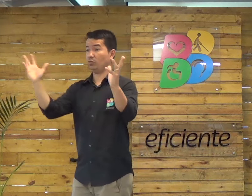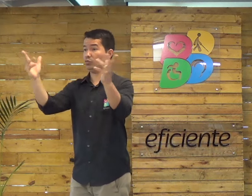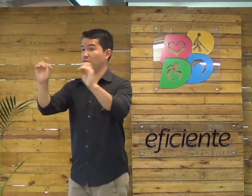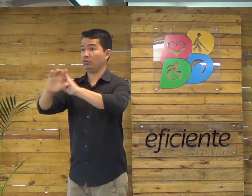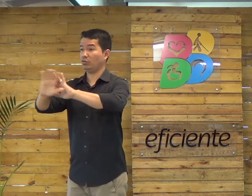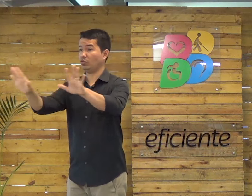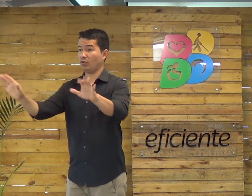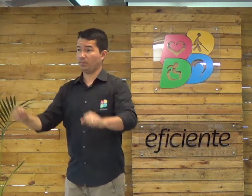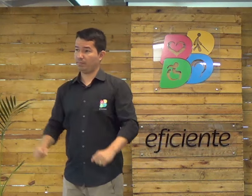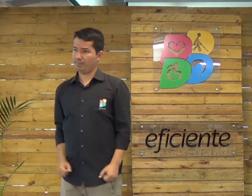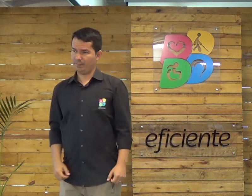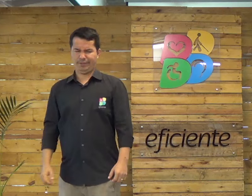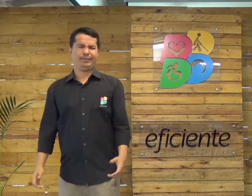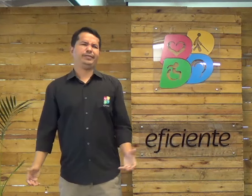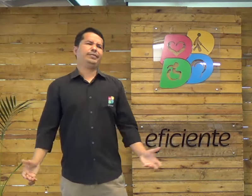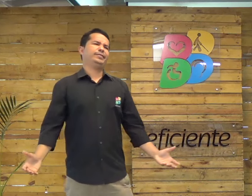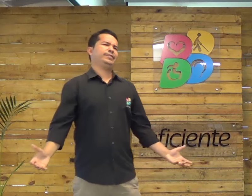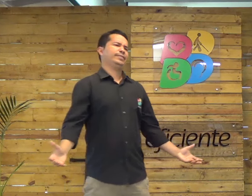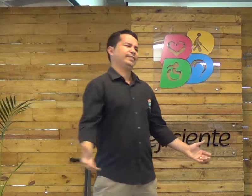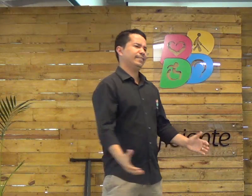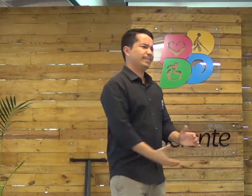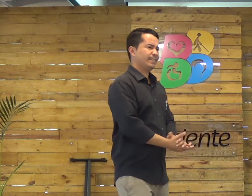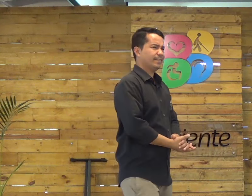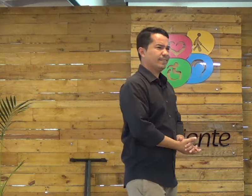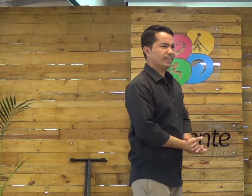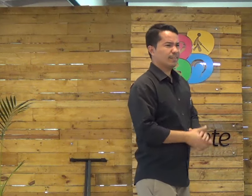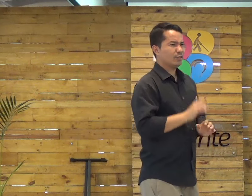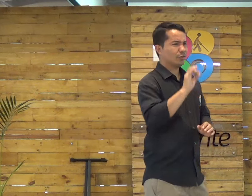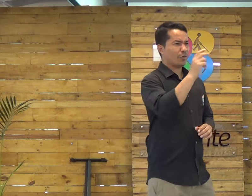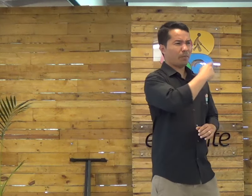Só o pastor, ele não posso fazer, só o pastor pode.